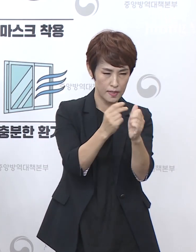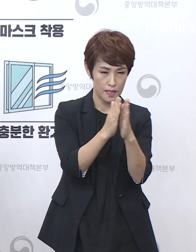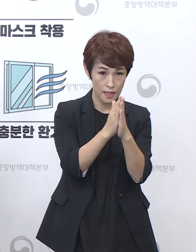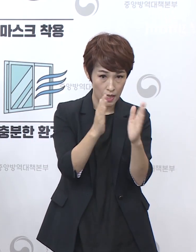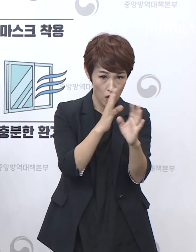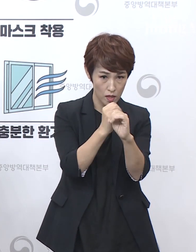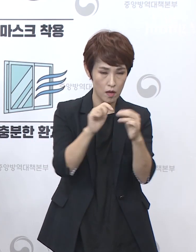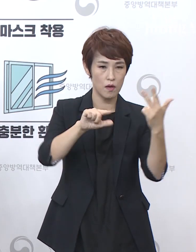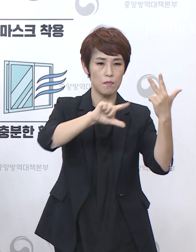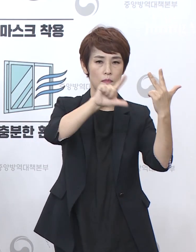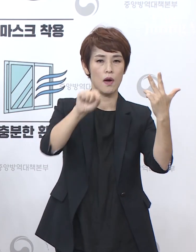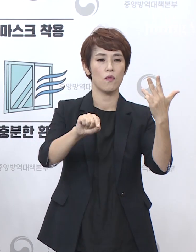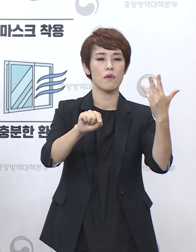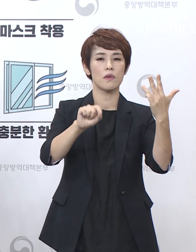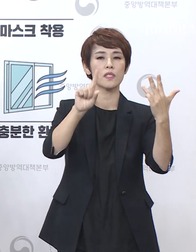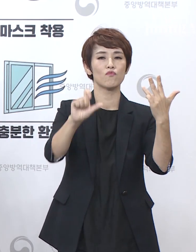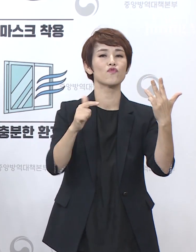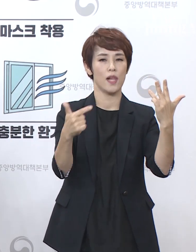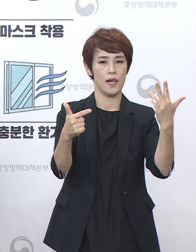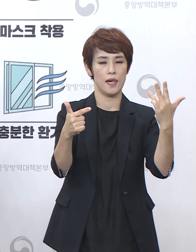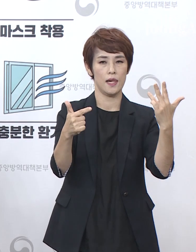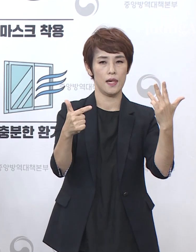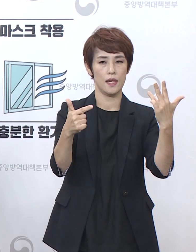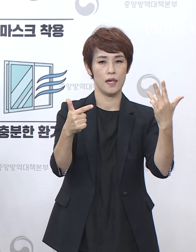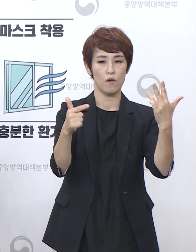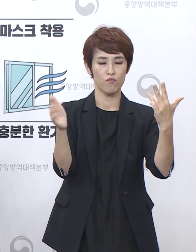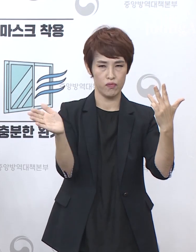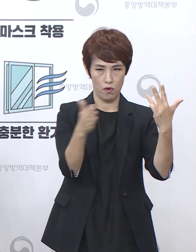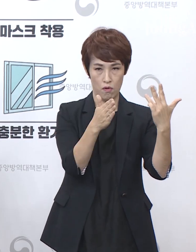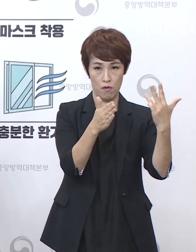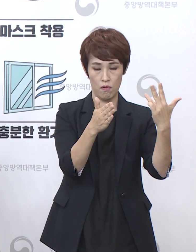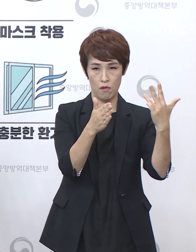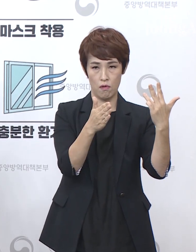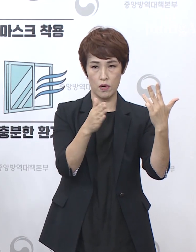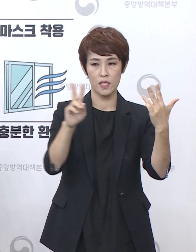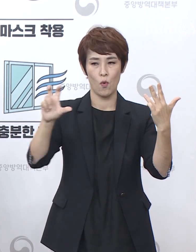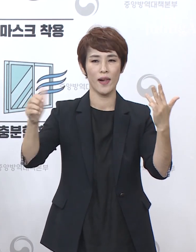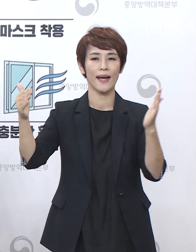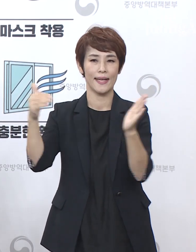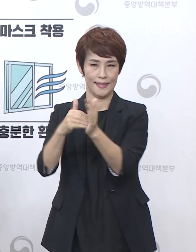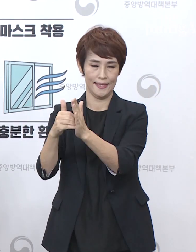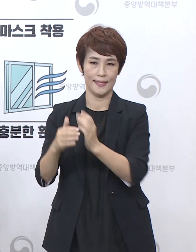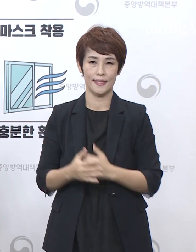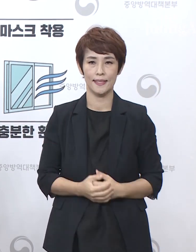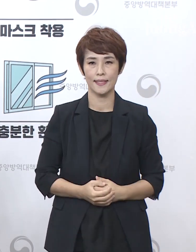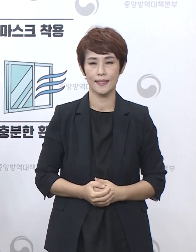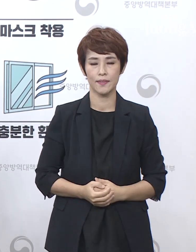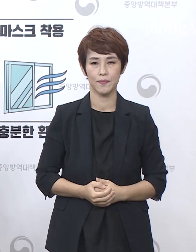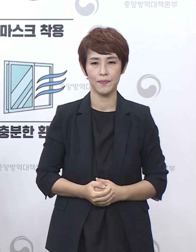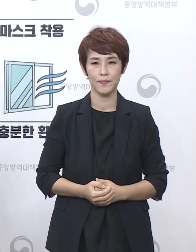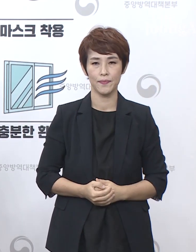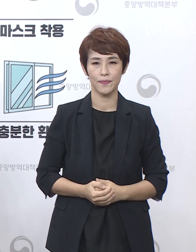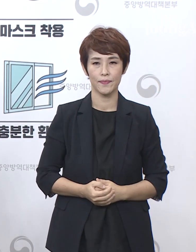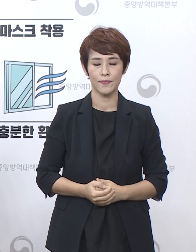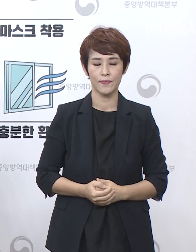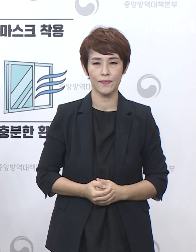시점을 8월 16일로 조정하여 8월 16일부터 25일까지 접종을 진행하도록 할